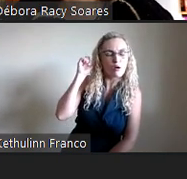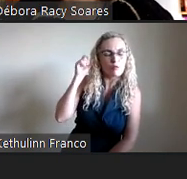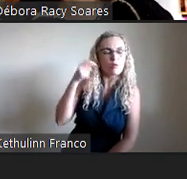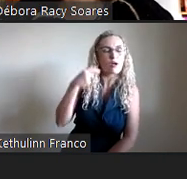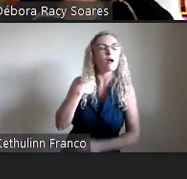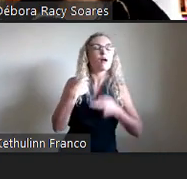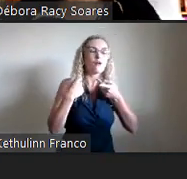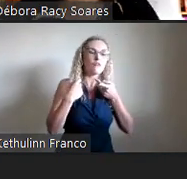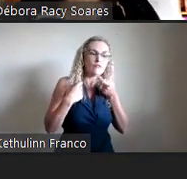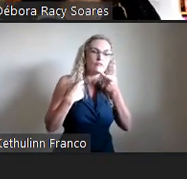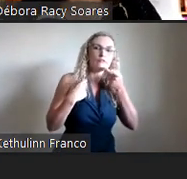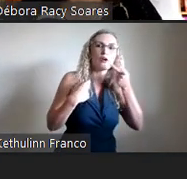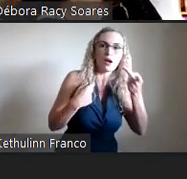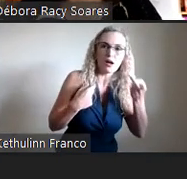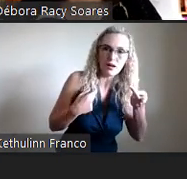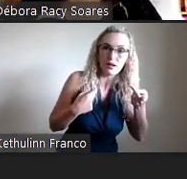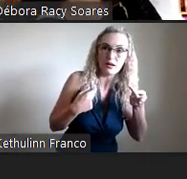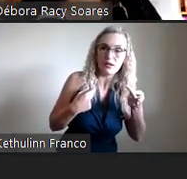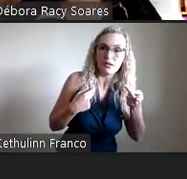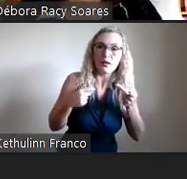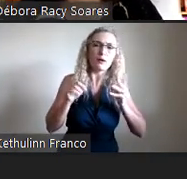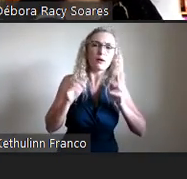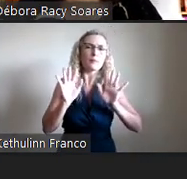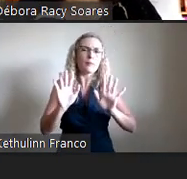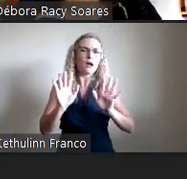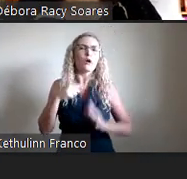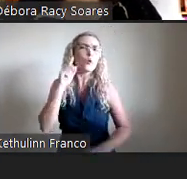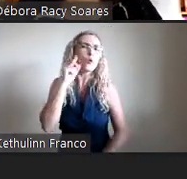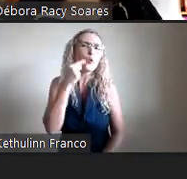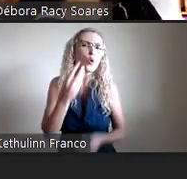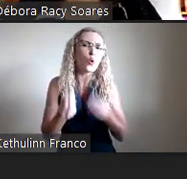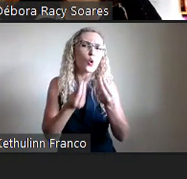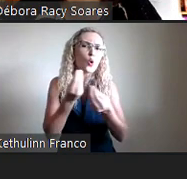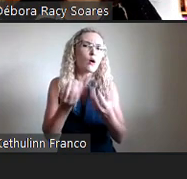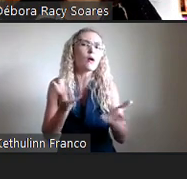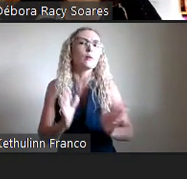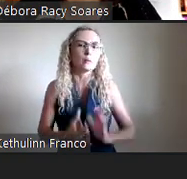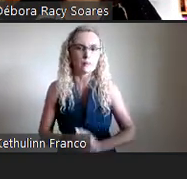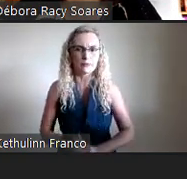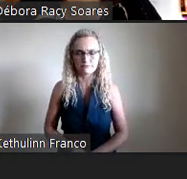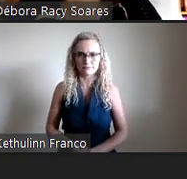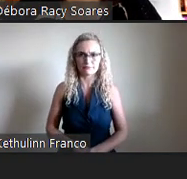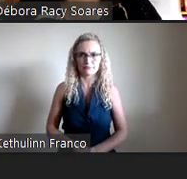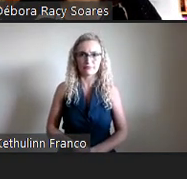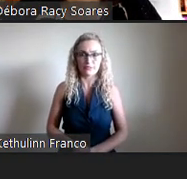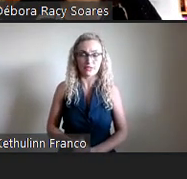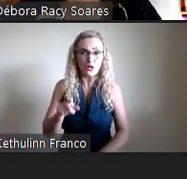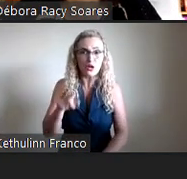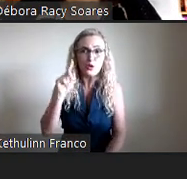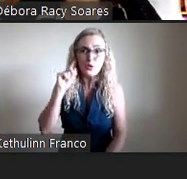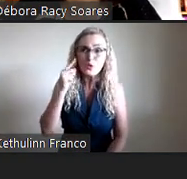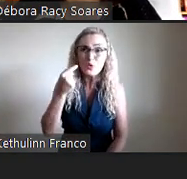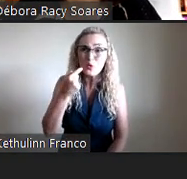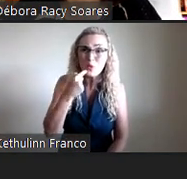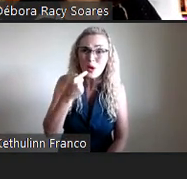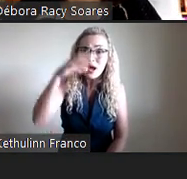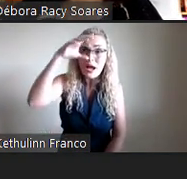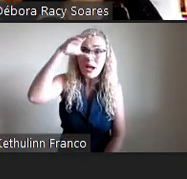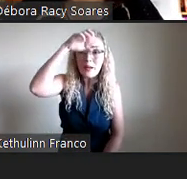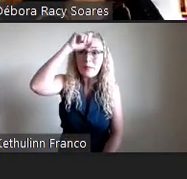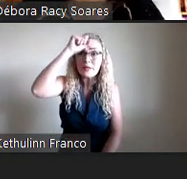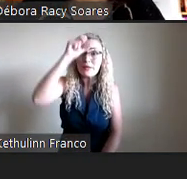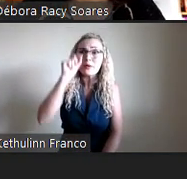ele entenda que a palavra exame não é só tirar sangue, né? Ou extrair o sangue, mas existe uma gama